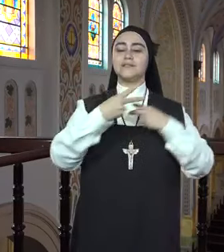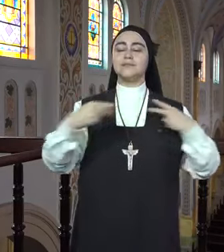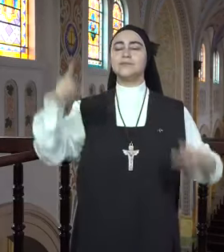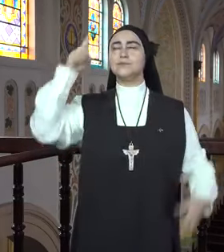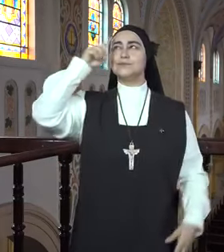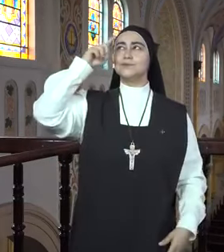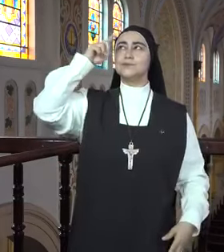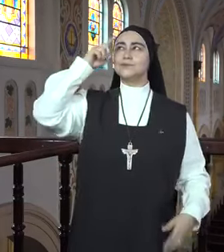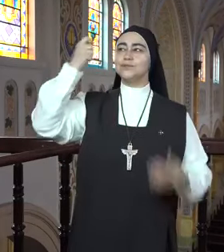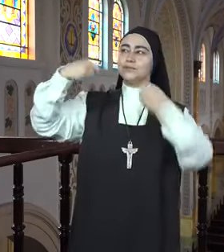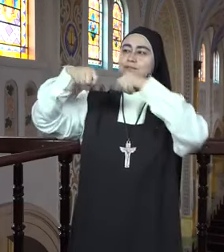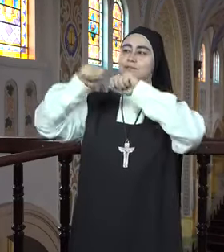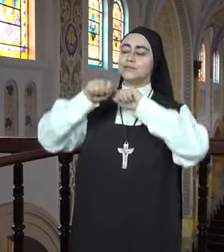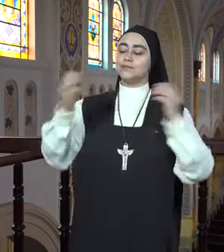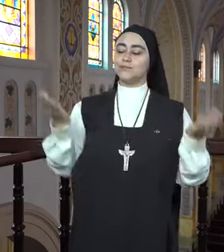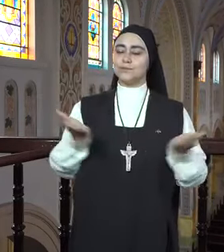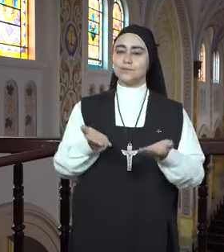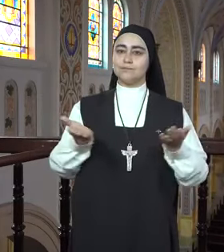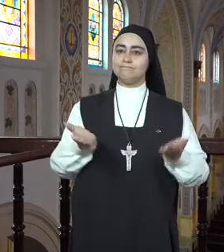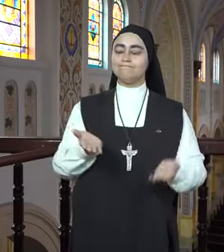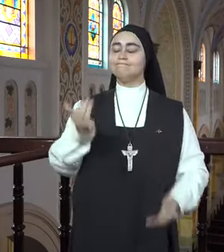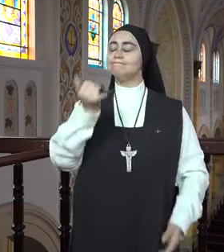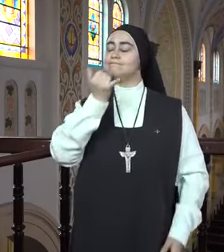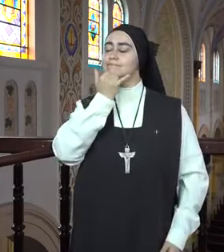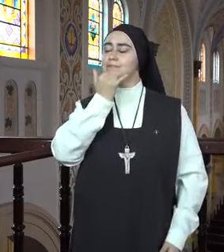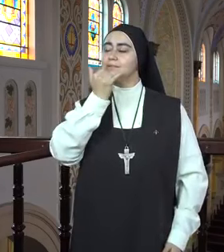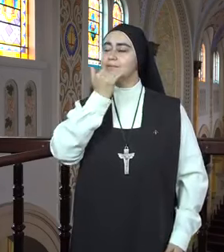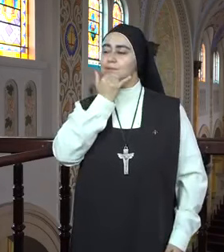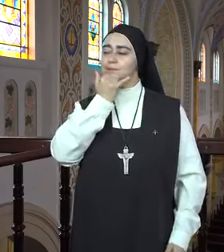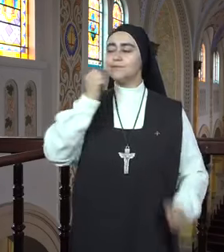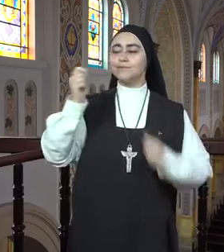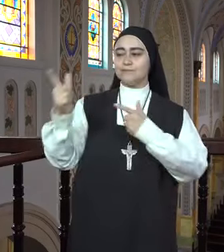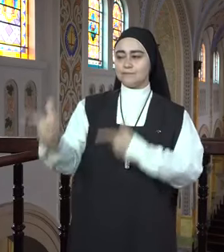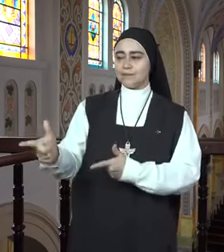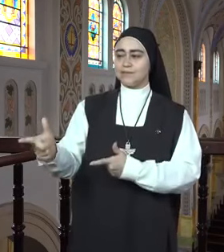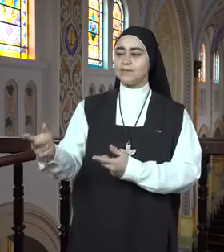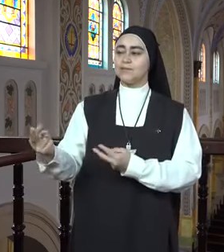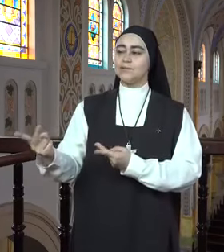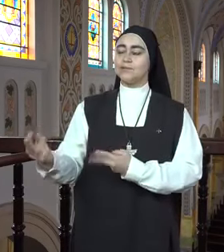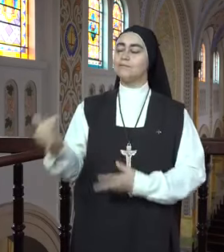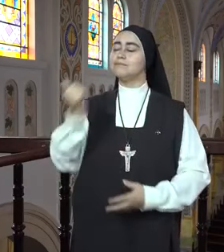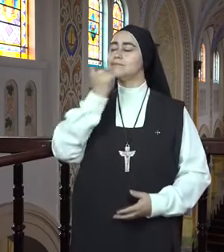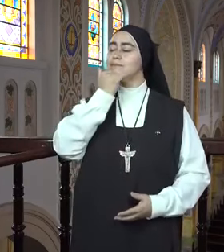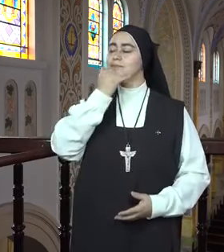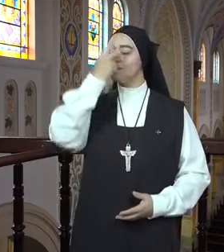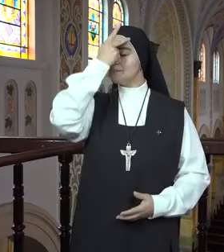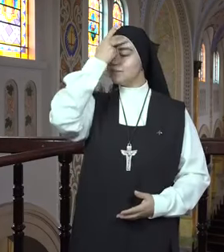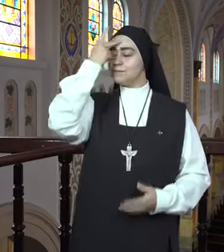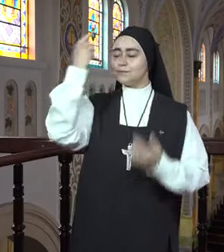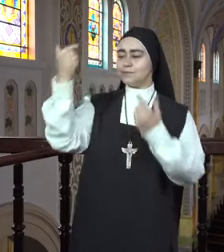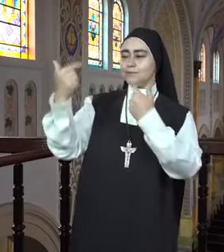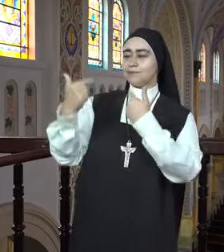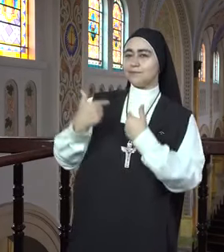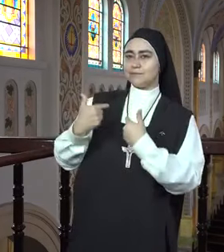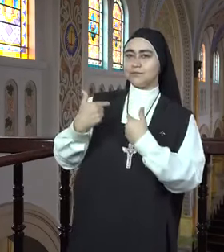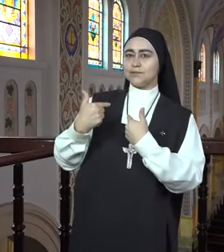céu. O pão nosso de cada dia nos dai hoje, perdoai-nos as nossas ofensas, assim como nós perdoamos a